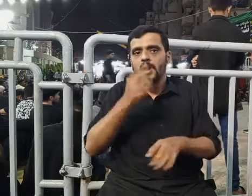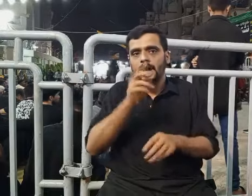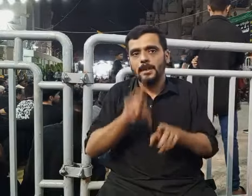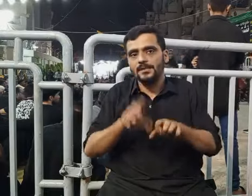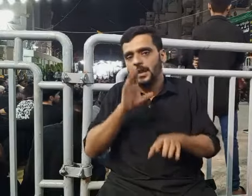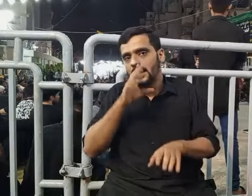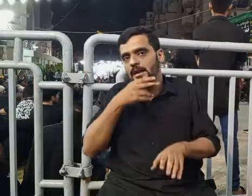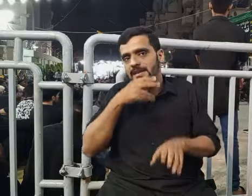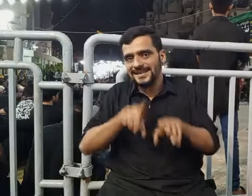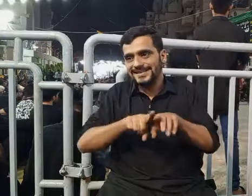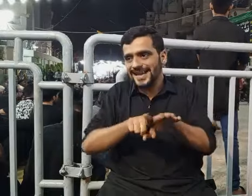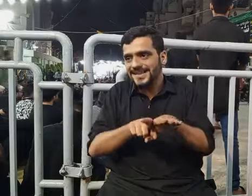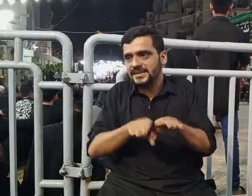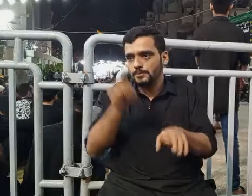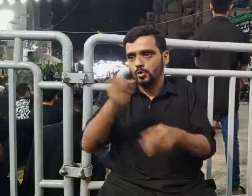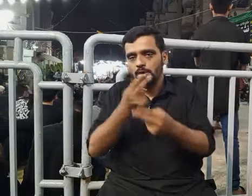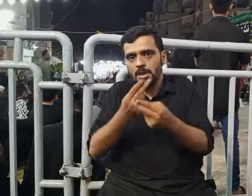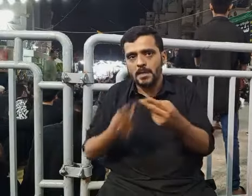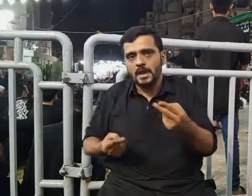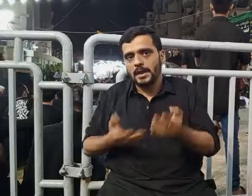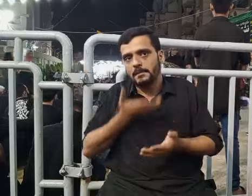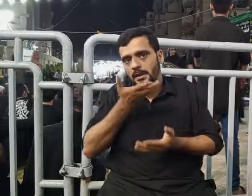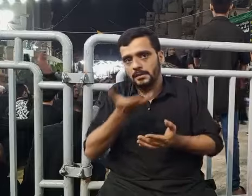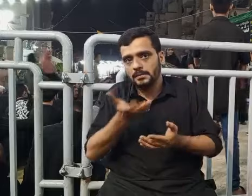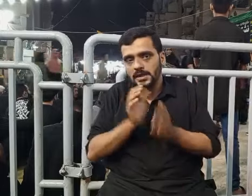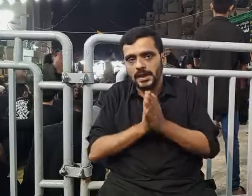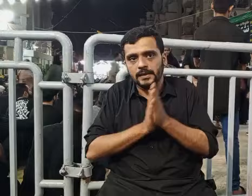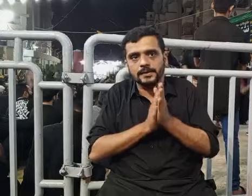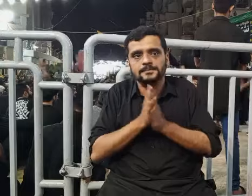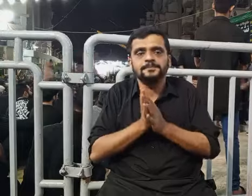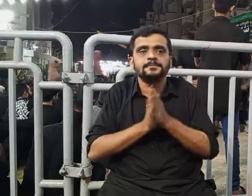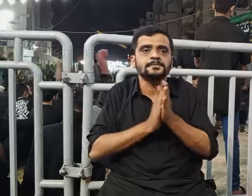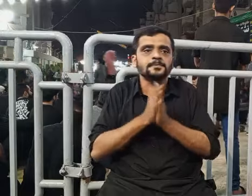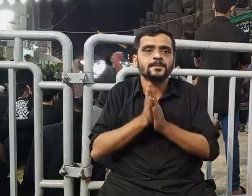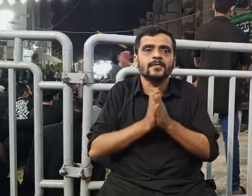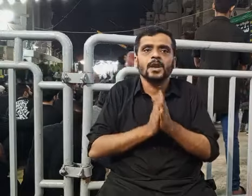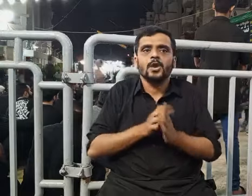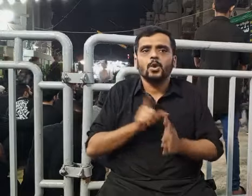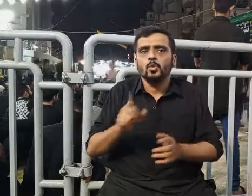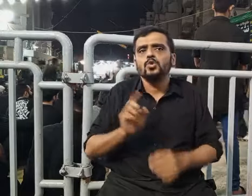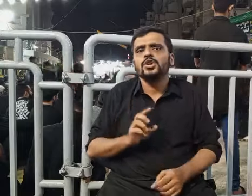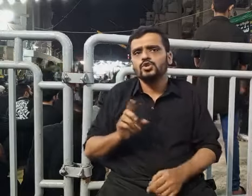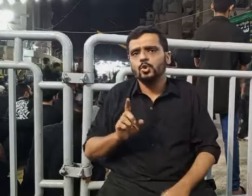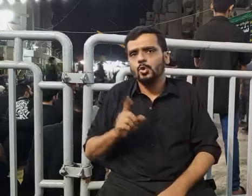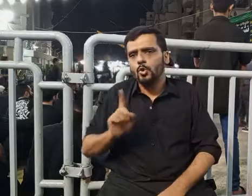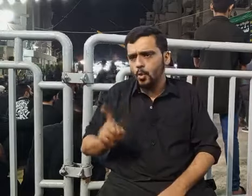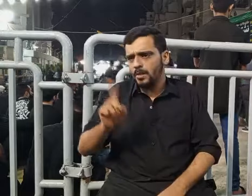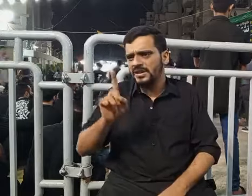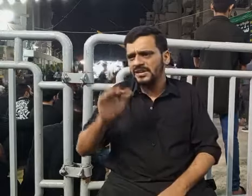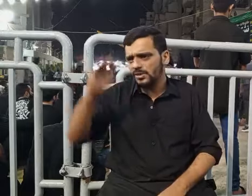اے شہزادے، میں یہ کہوں گا بس پرسہ پیش کرتے ہوئے، عرض حقیقت، عرض ادب، ہم فقیروں کا